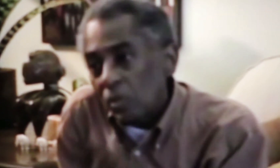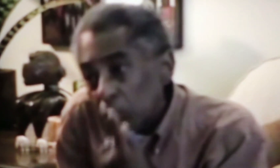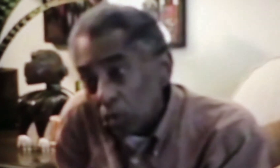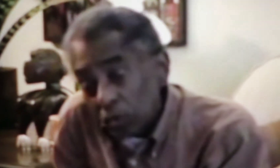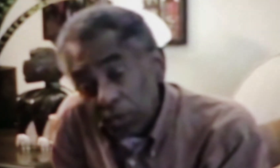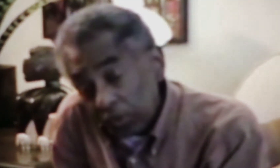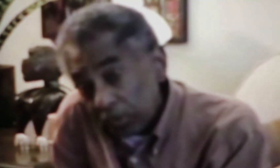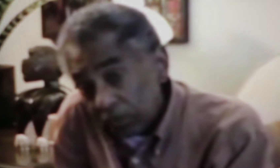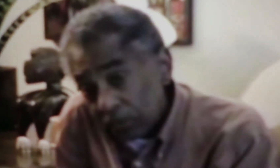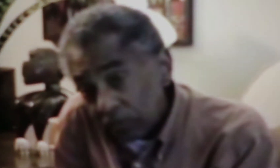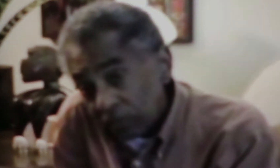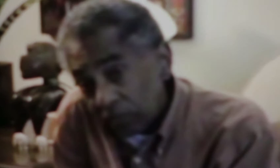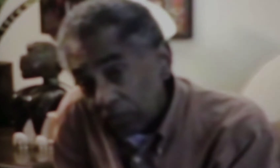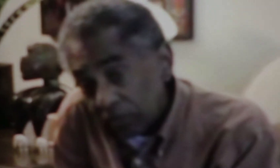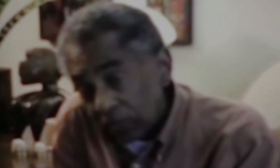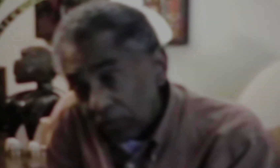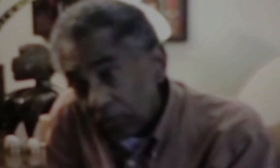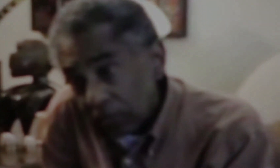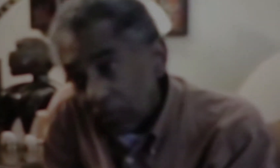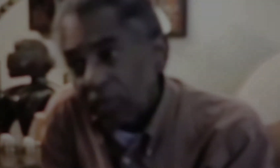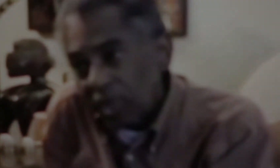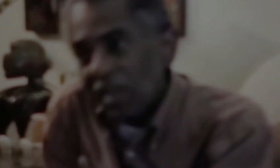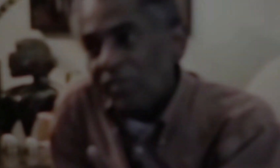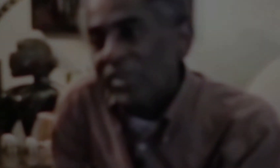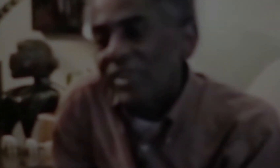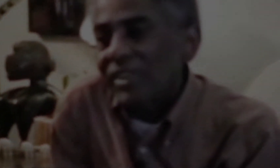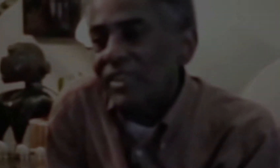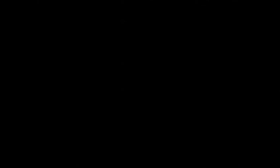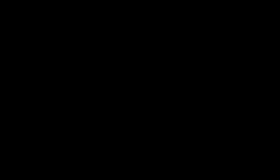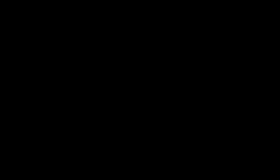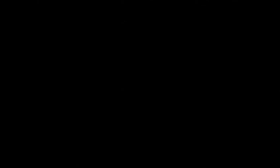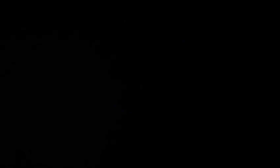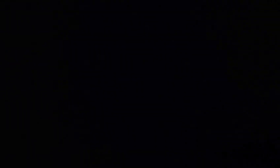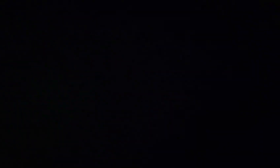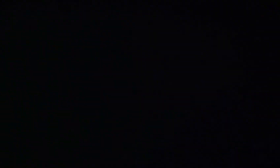brasileiro, e não só o negro, tem África.